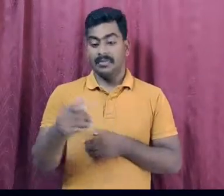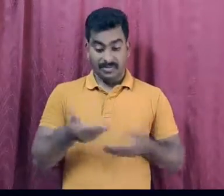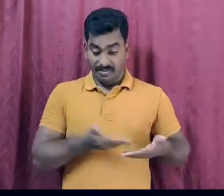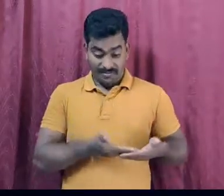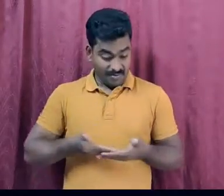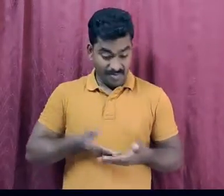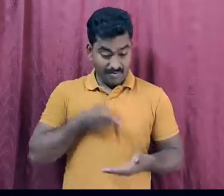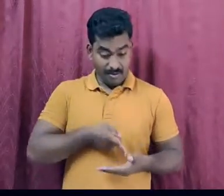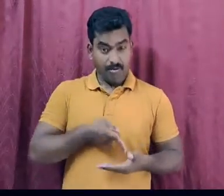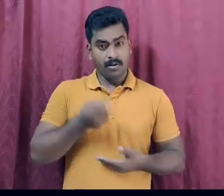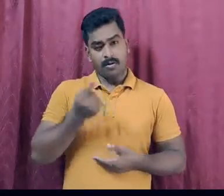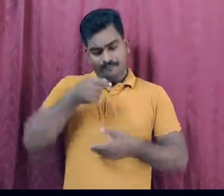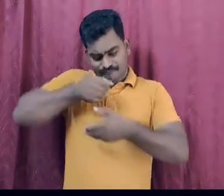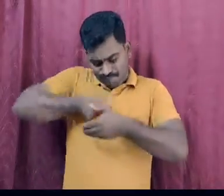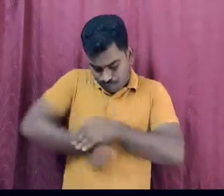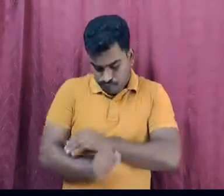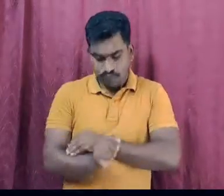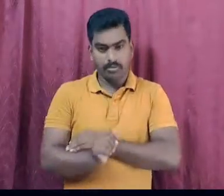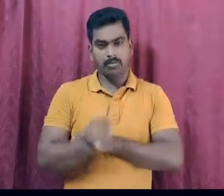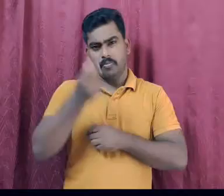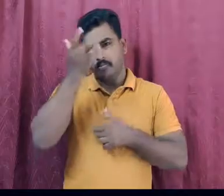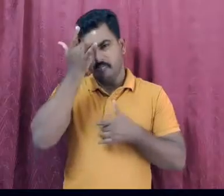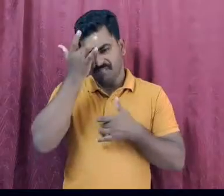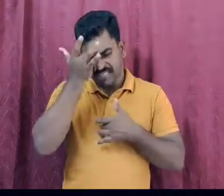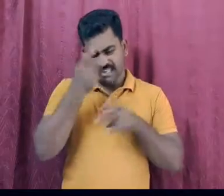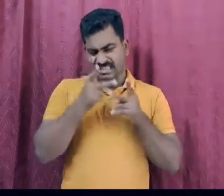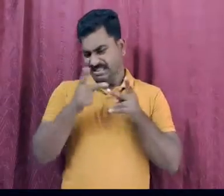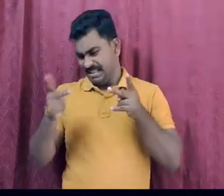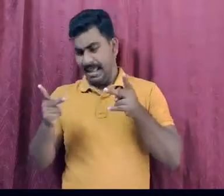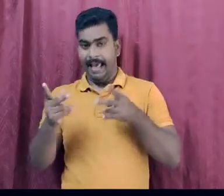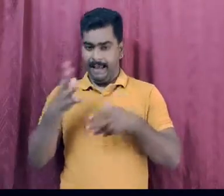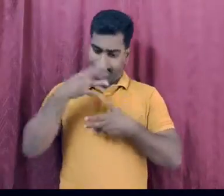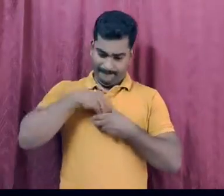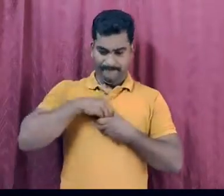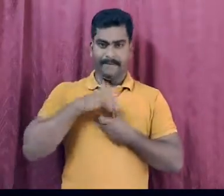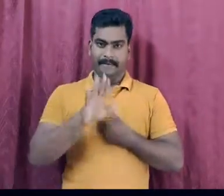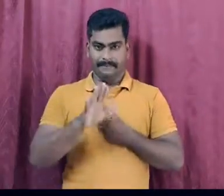ഇക്കുഞ്ഞിന് ജന്മന ആരോഗ്യ പ്രശ്നങ്ങളുണ്ടായിരുന്നു.